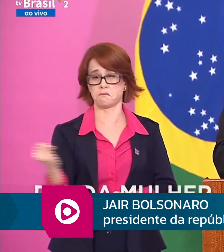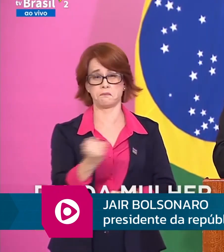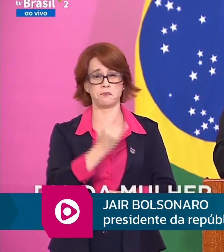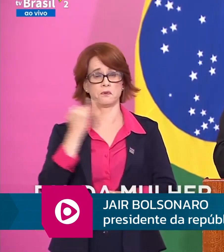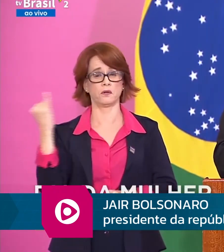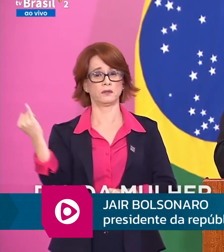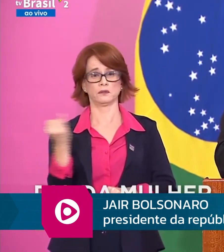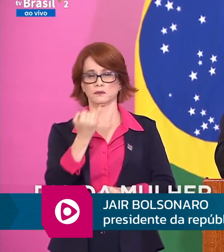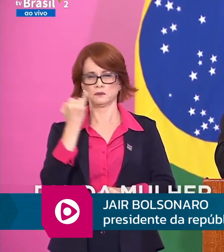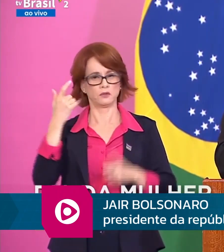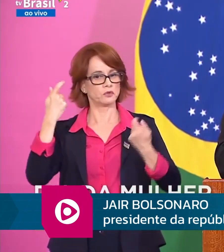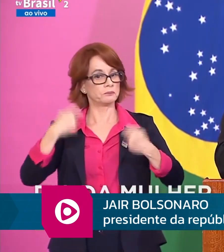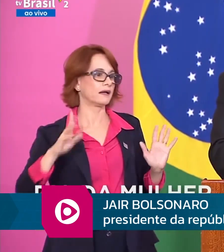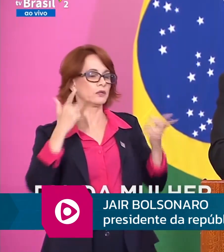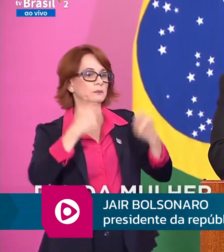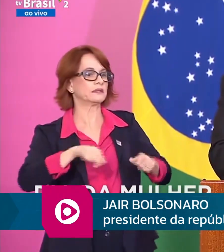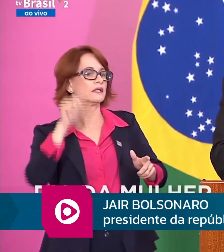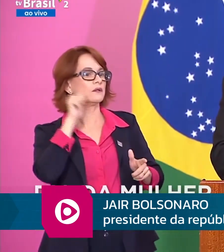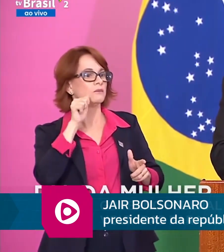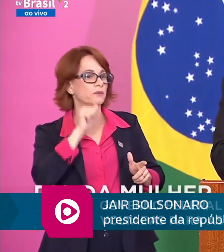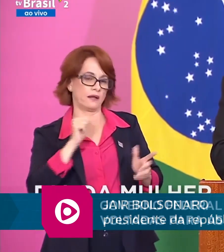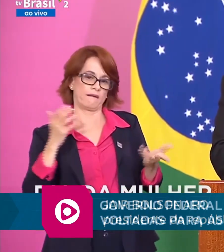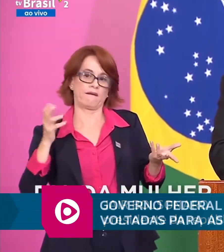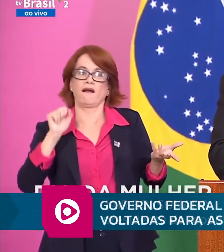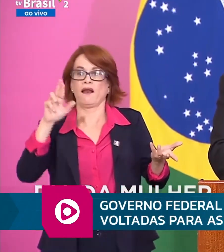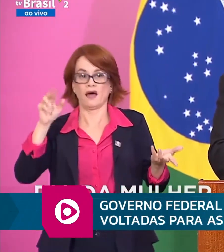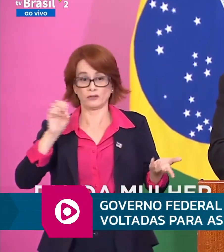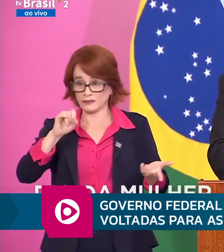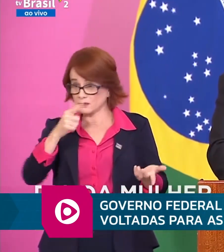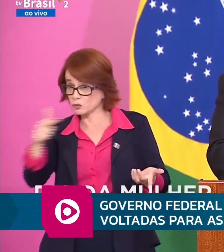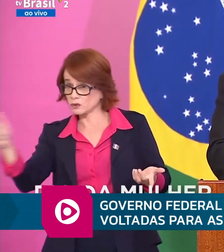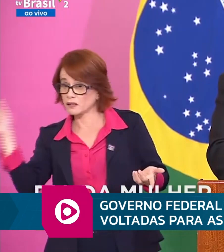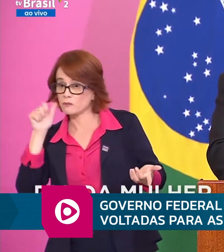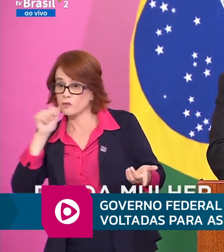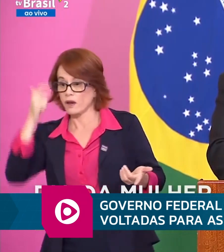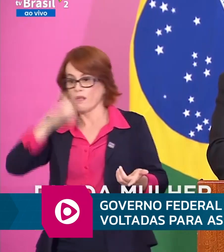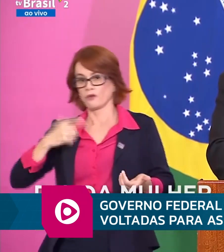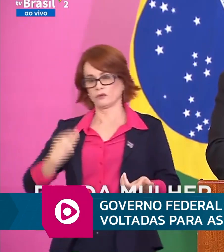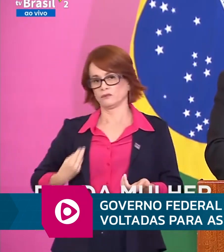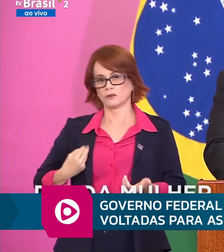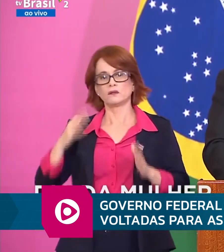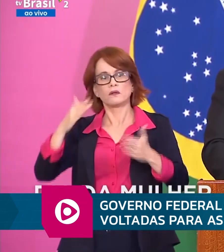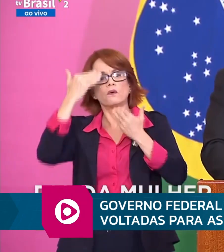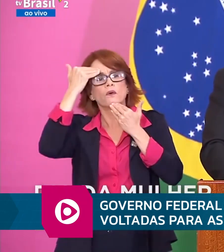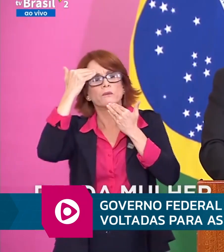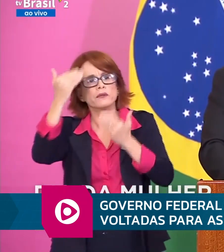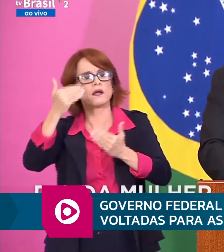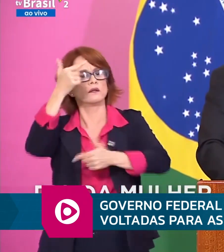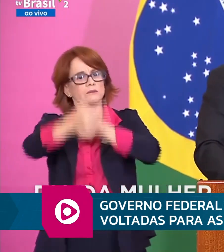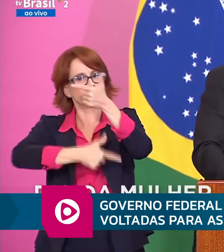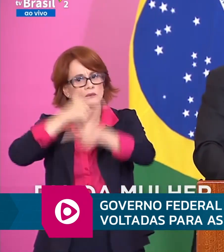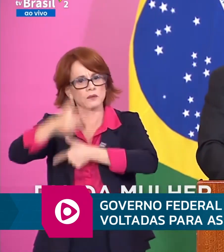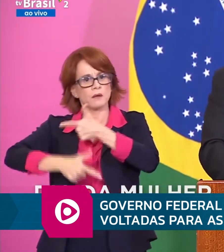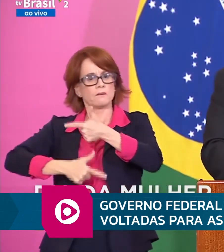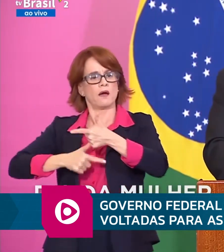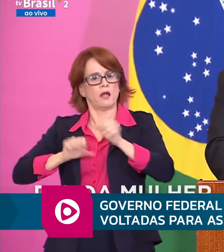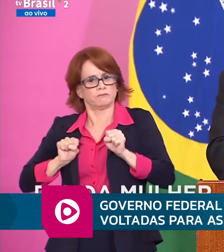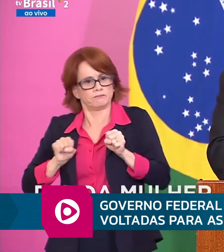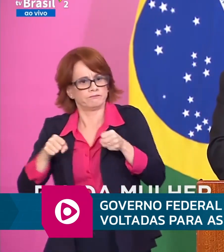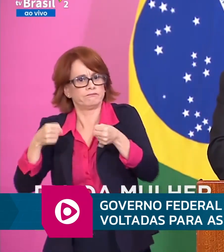o futuro de uma grande nação. Mas obrigado pelo trabalho, pela dedicação, pela perseverança, pela